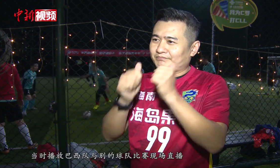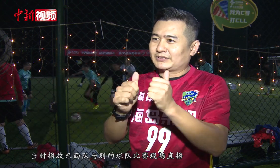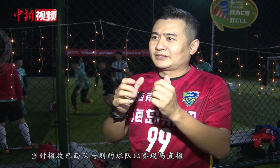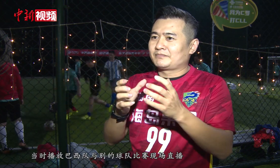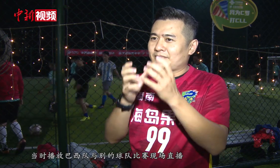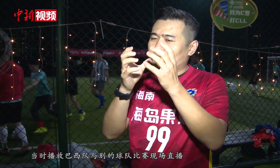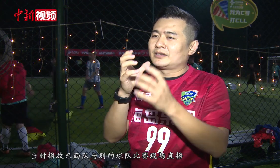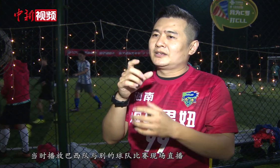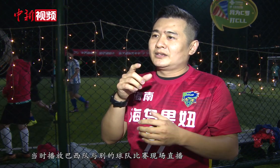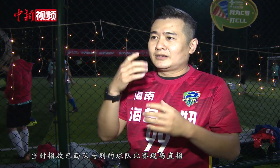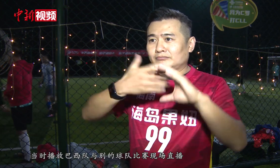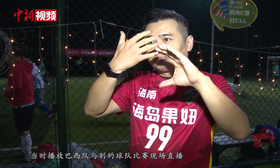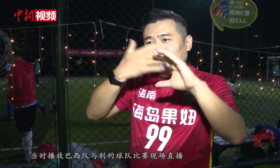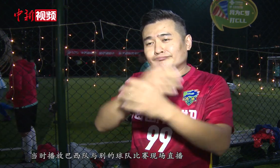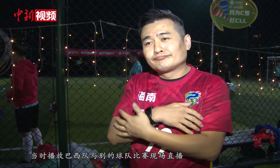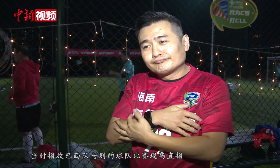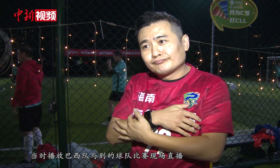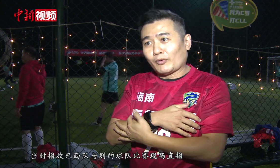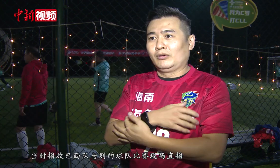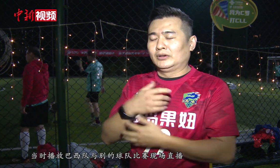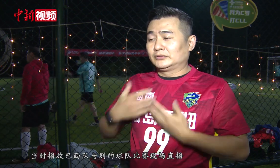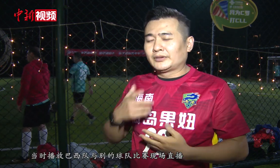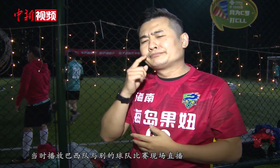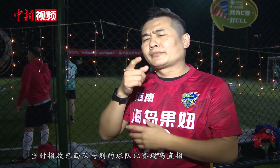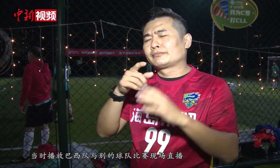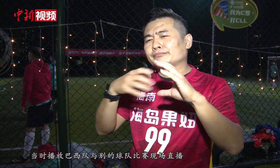当时播放巴西队与别的球队比赛现场直播。